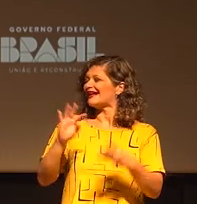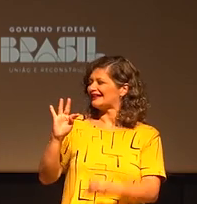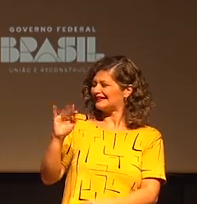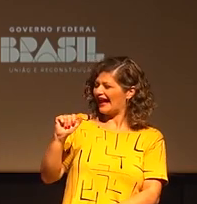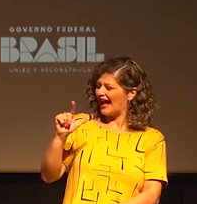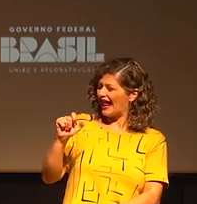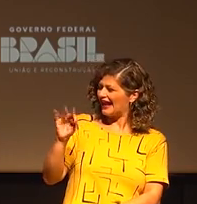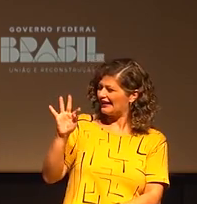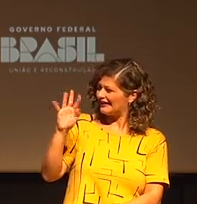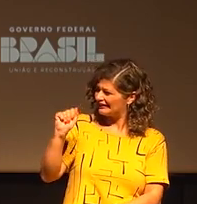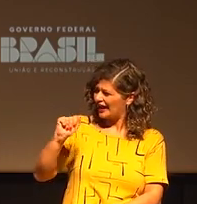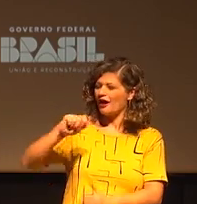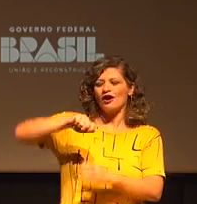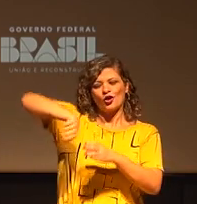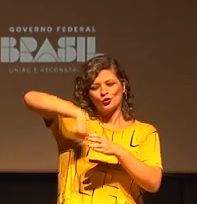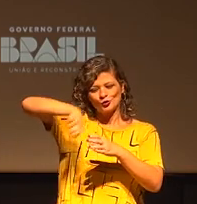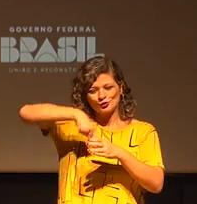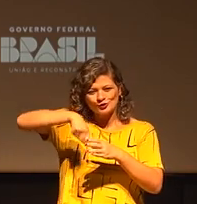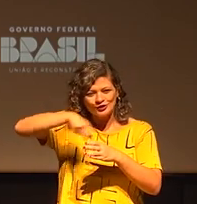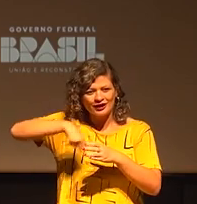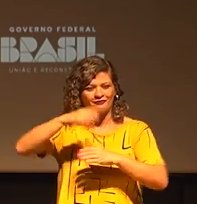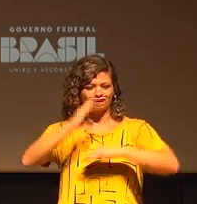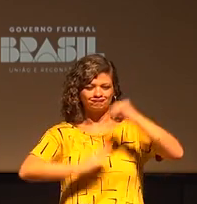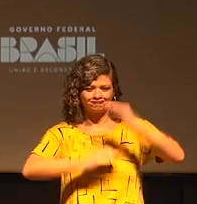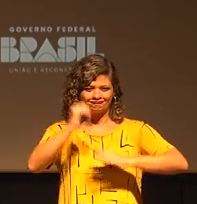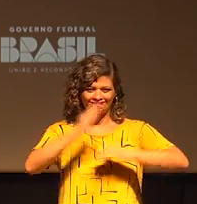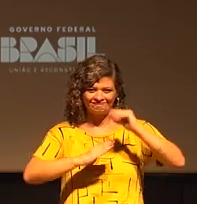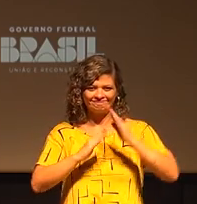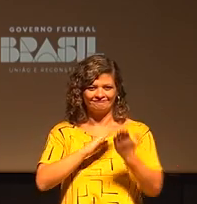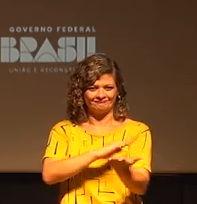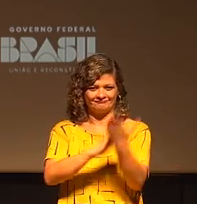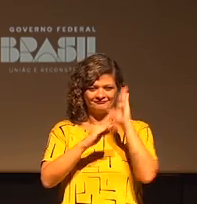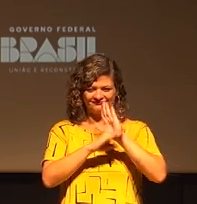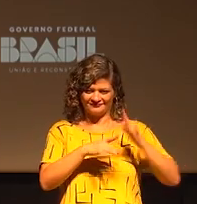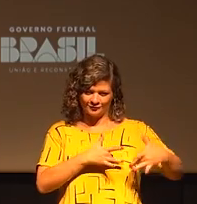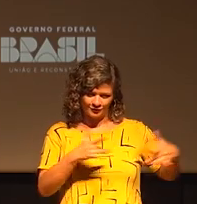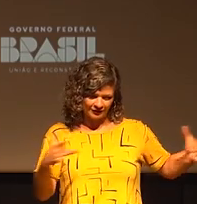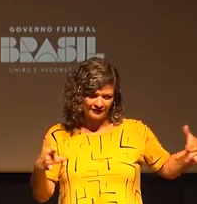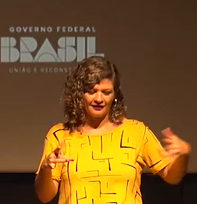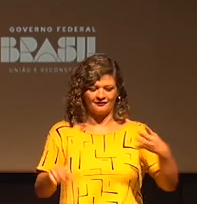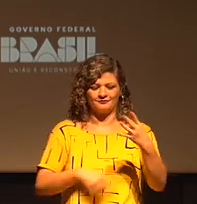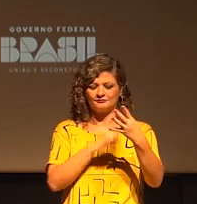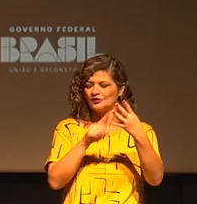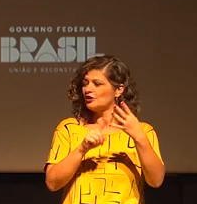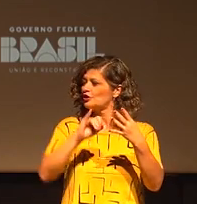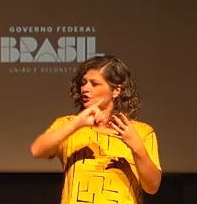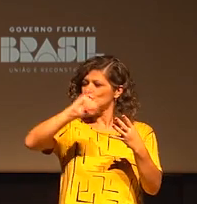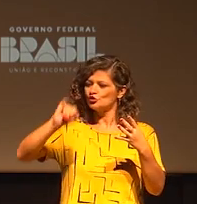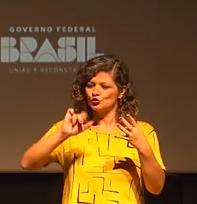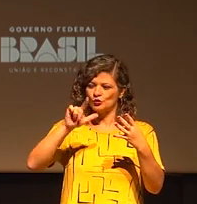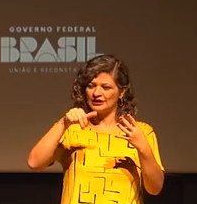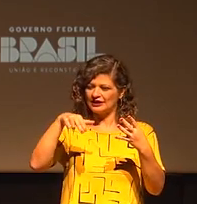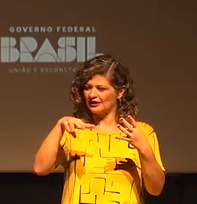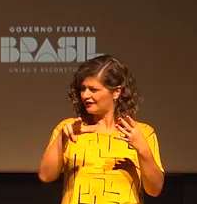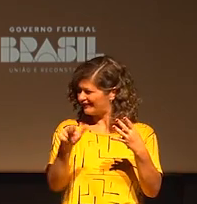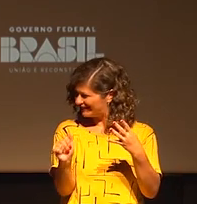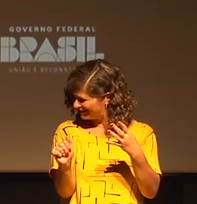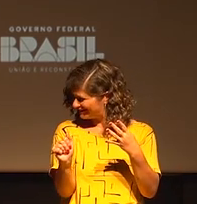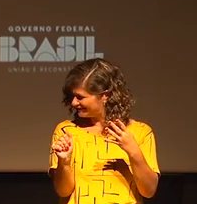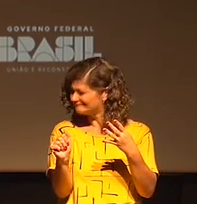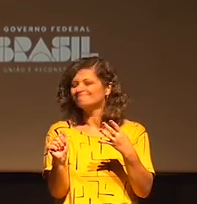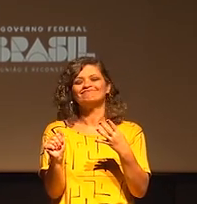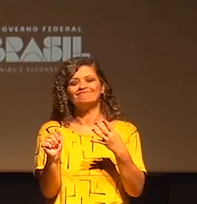cozinheira também solidária da gastromotiva e a Juliana